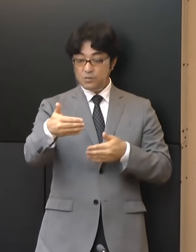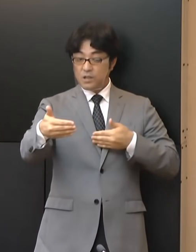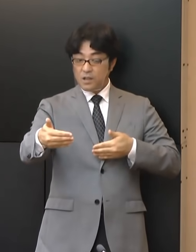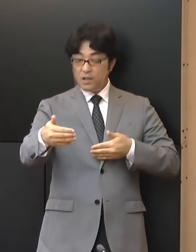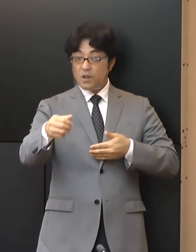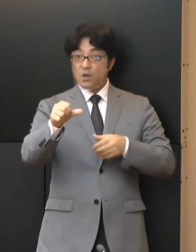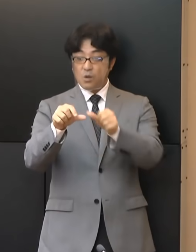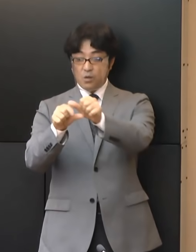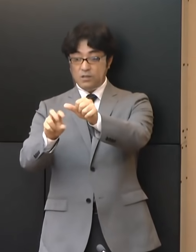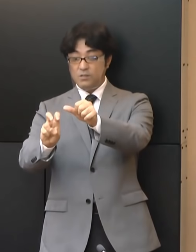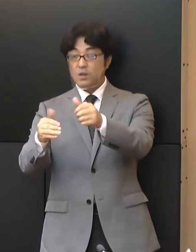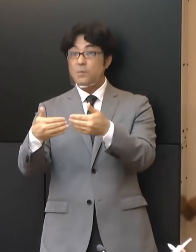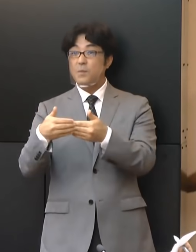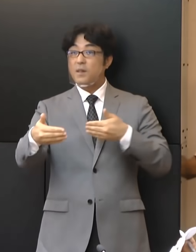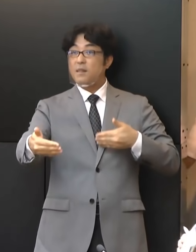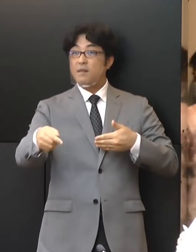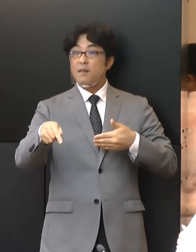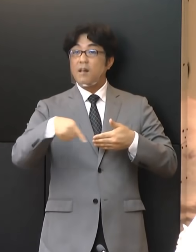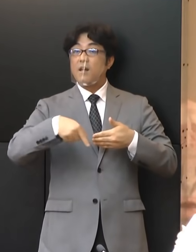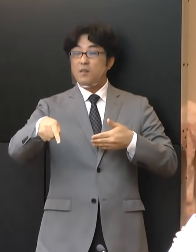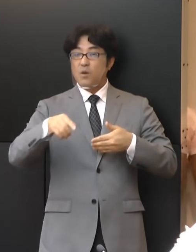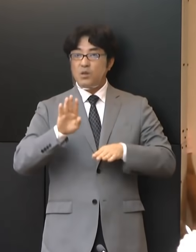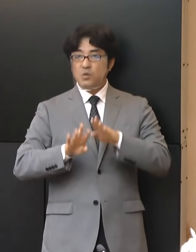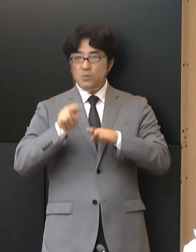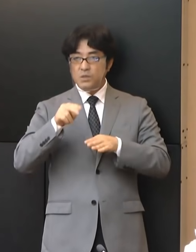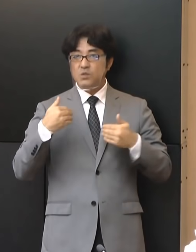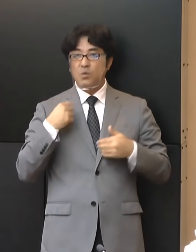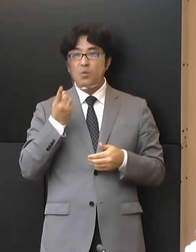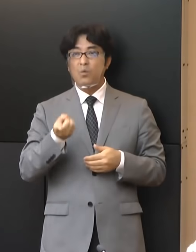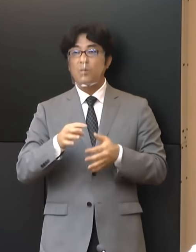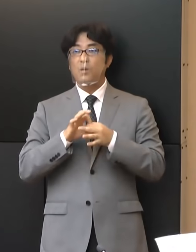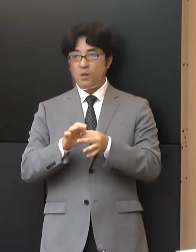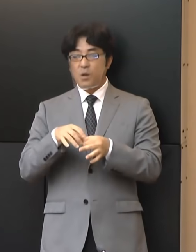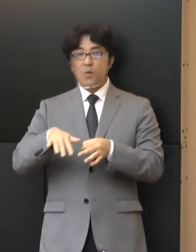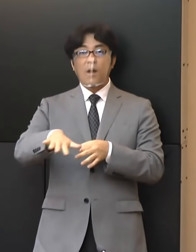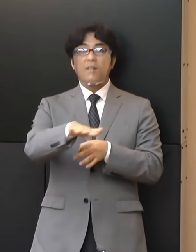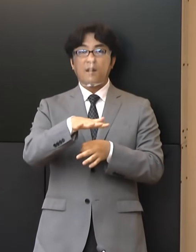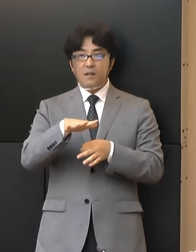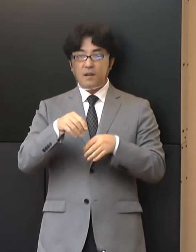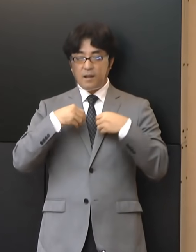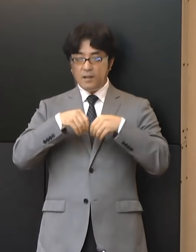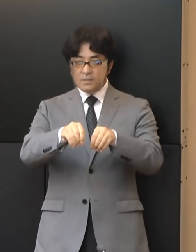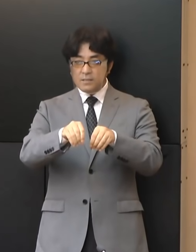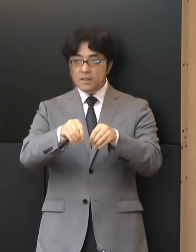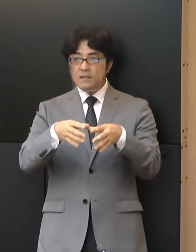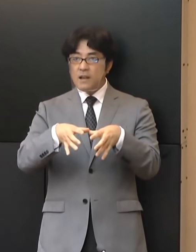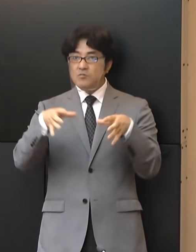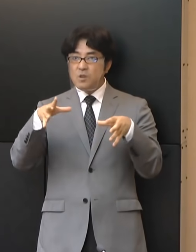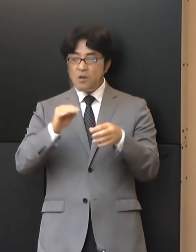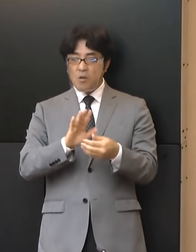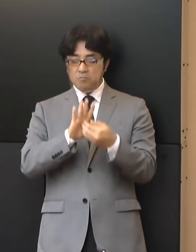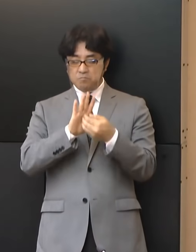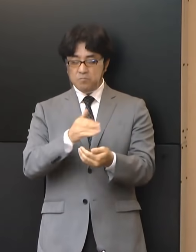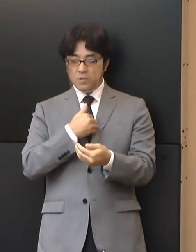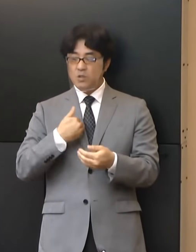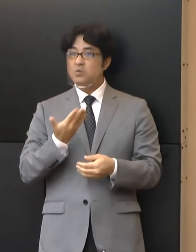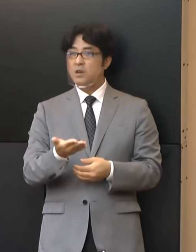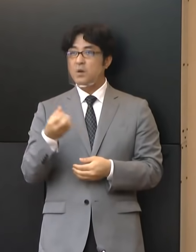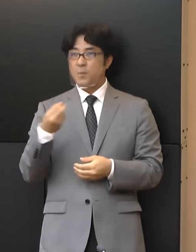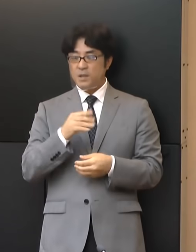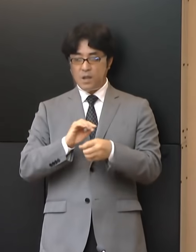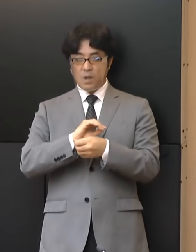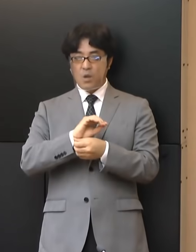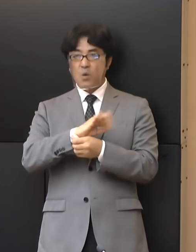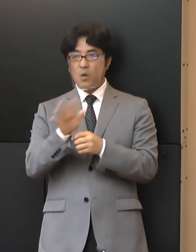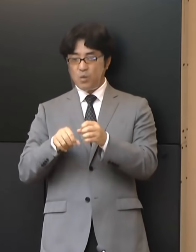ように思っております。ですからそこで、どのぐらいの感染の拡大を抑えられるのか、果たしてそのコロナウイルスがまた